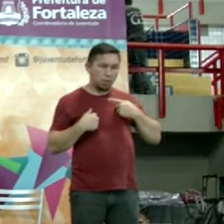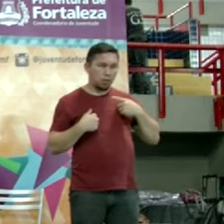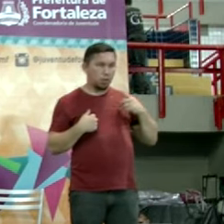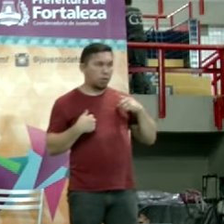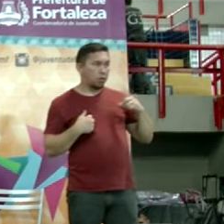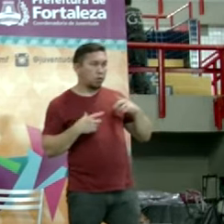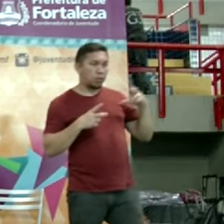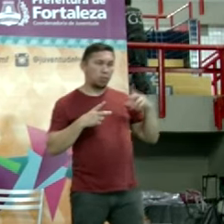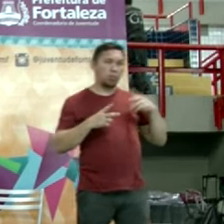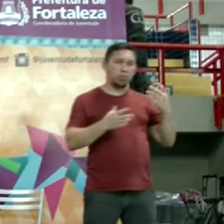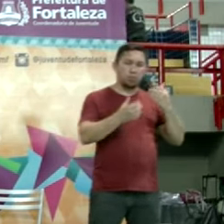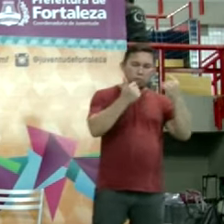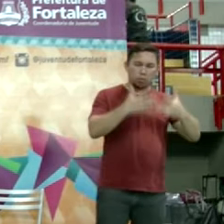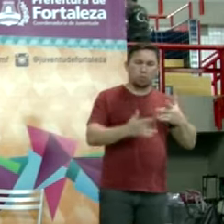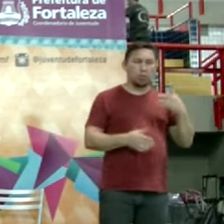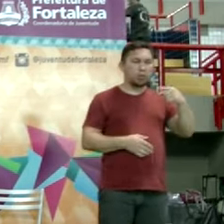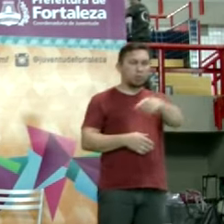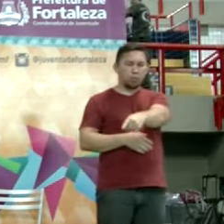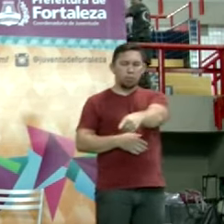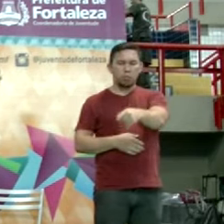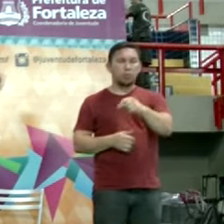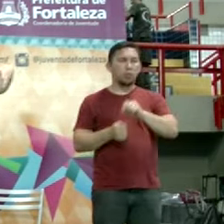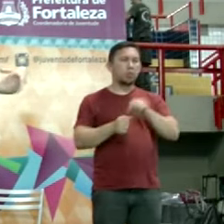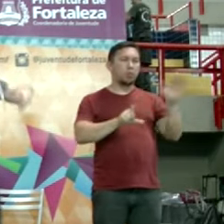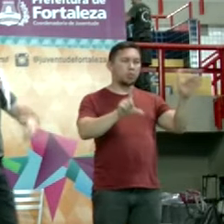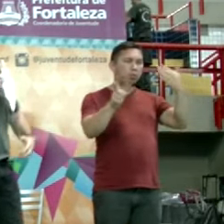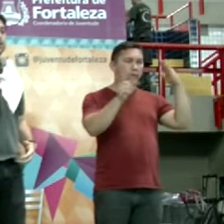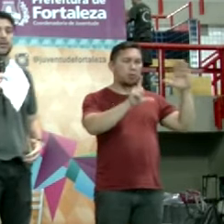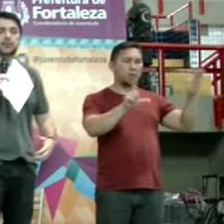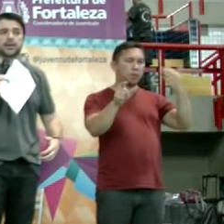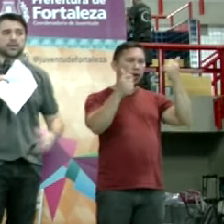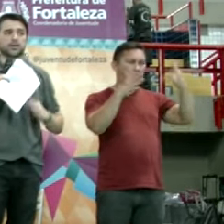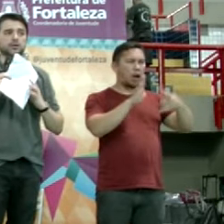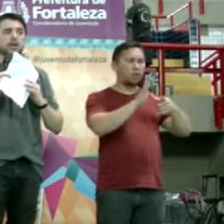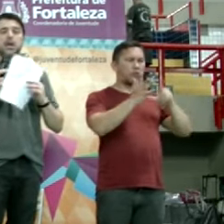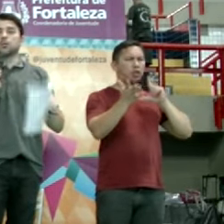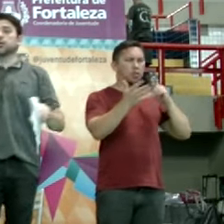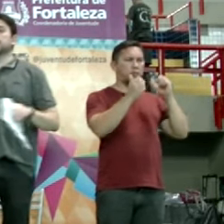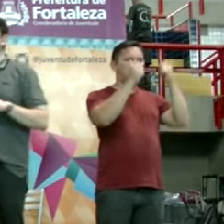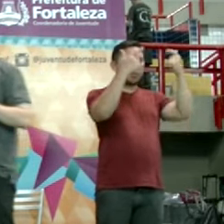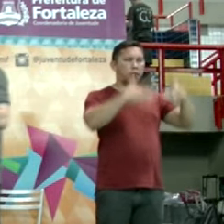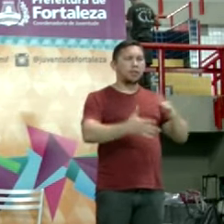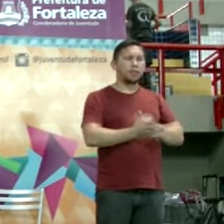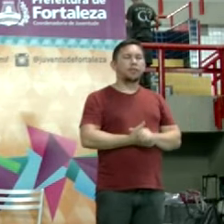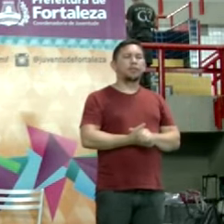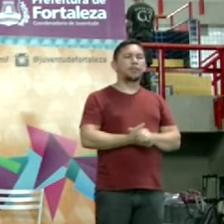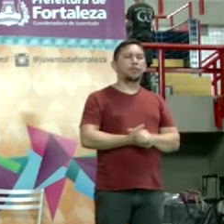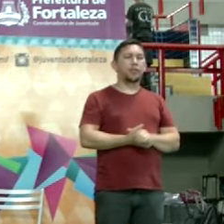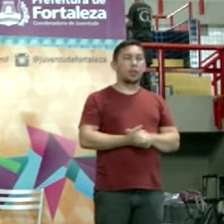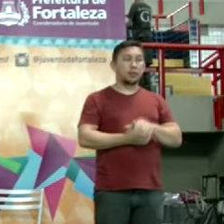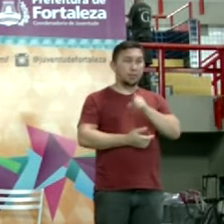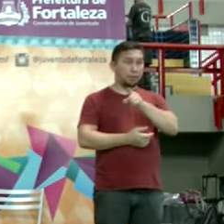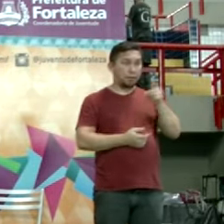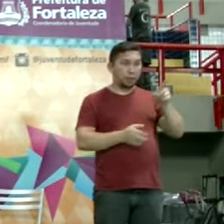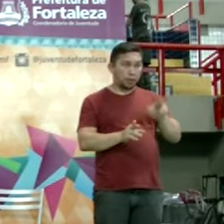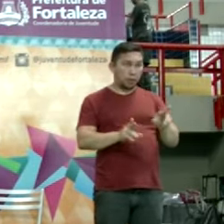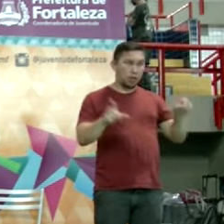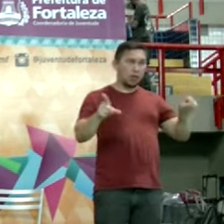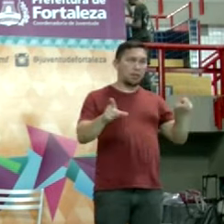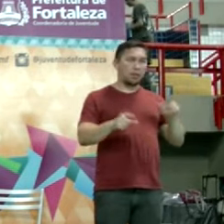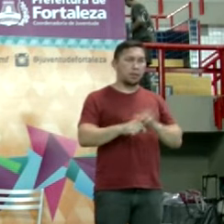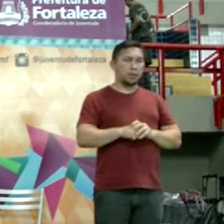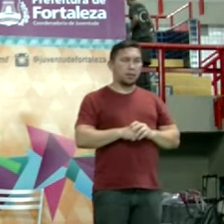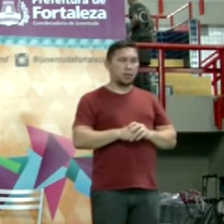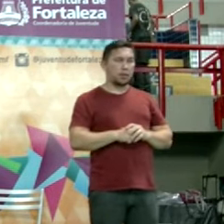diferença? Deixa eu logo adiantar uma coisa que está aqui nos nossos slides aqui, interessante. Moçada, é completamente